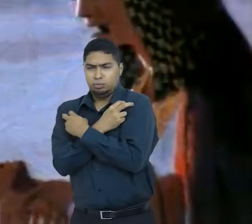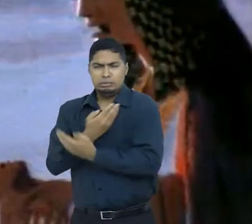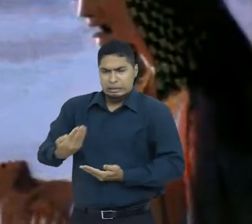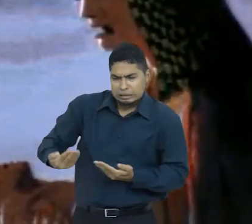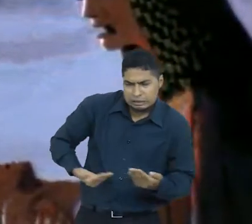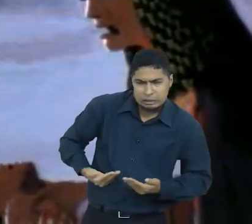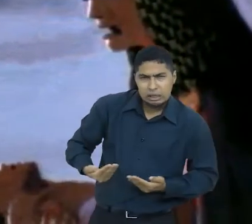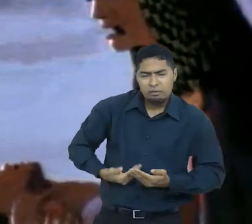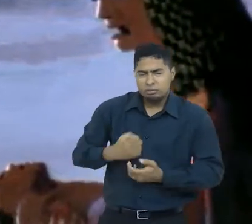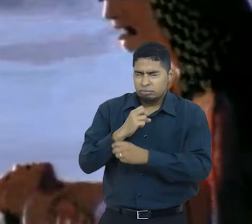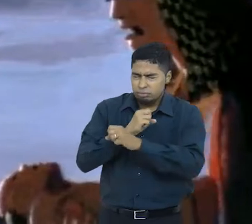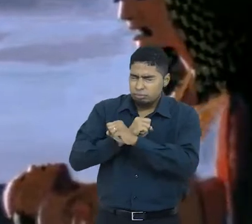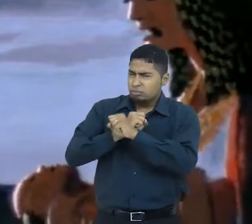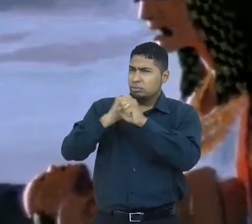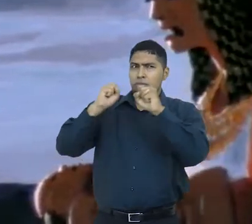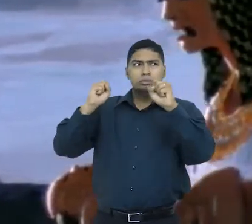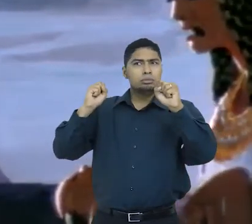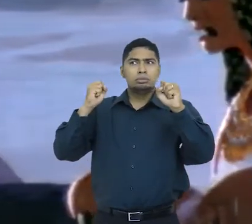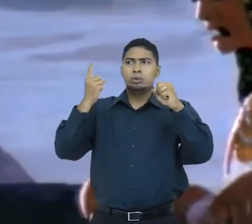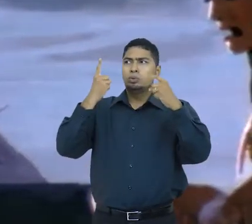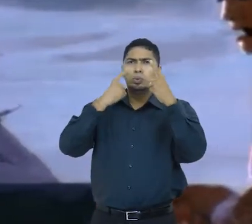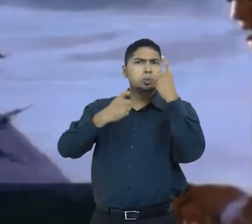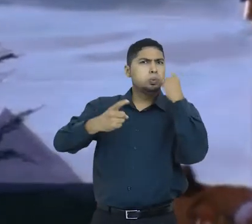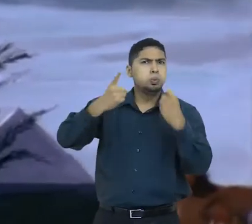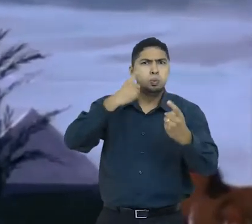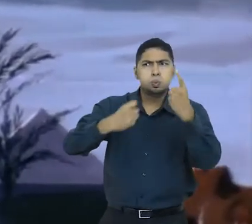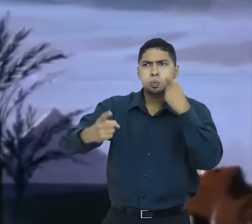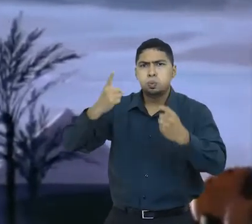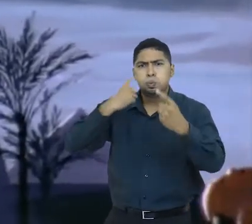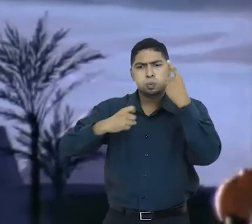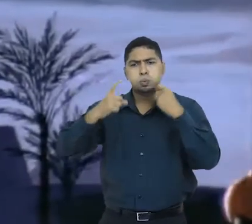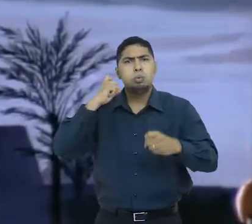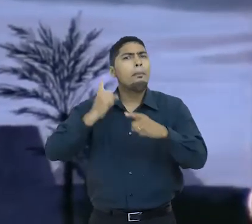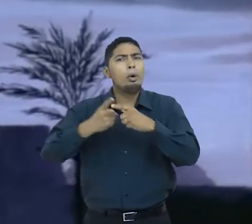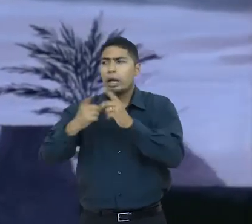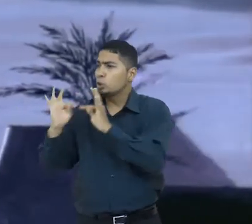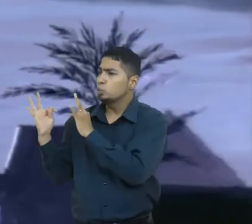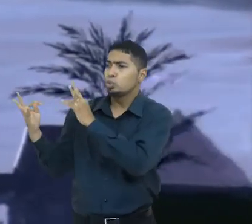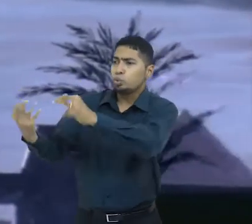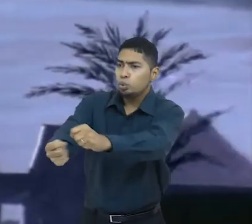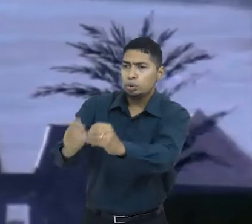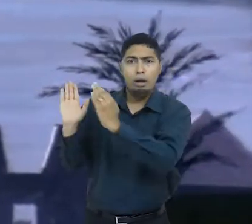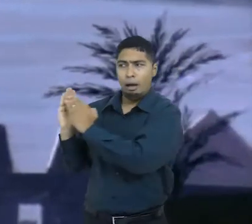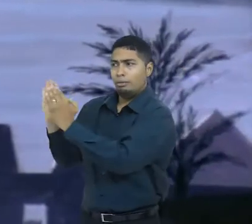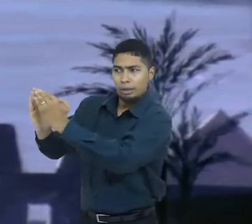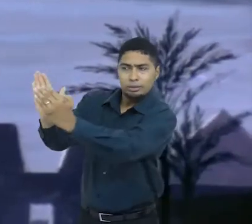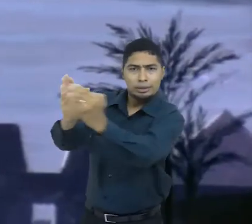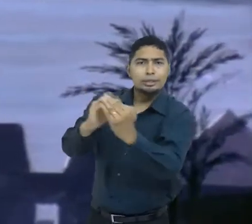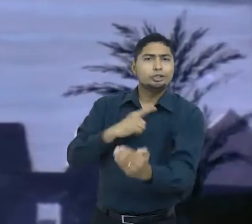todos os egípcios acordaram no meio da noite e houve muito choro naquela terra, pois não havia nenhuma casa onde alguém não tivesse